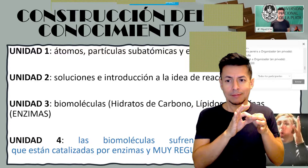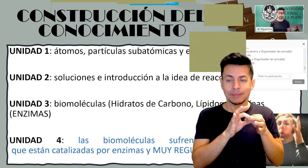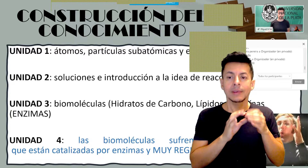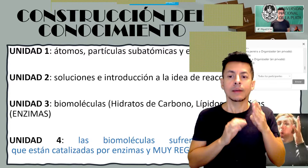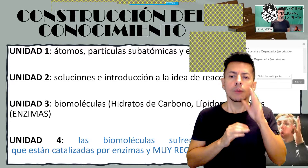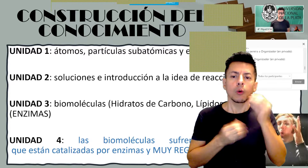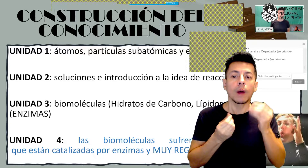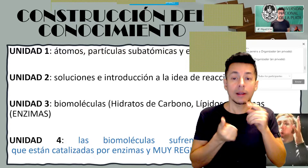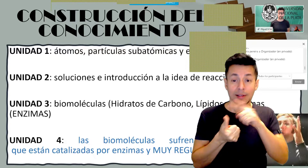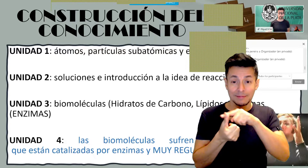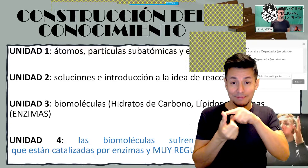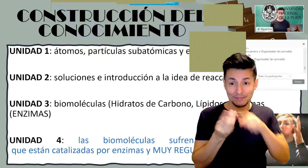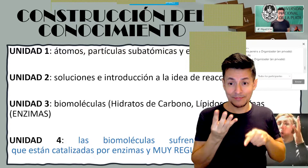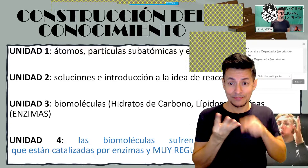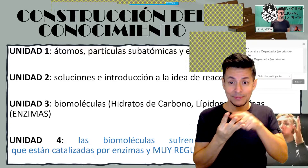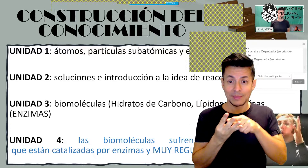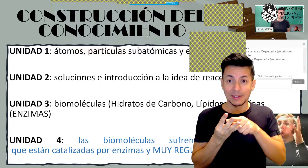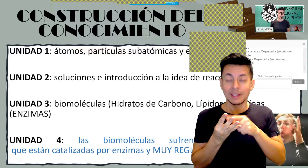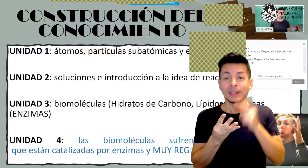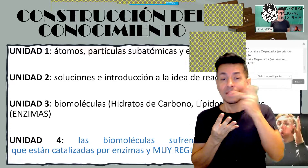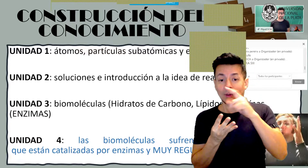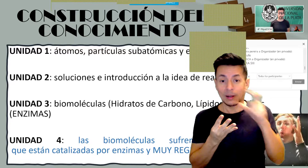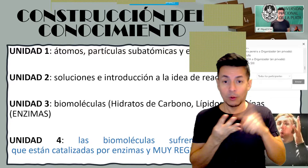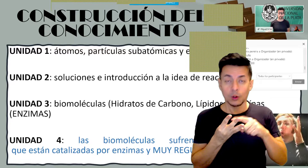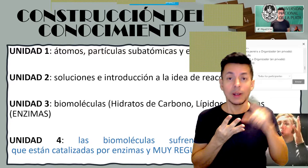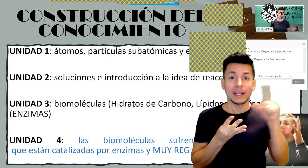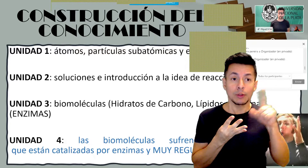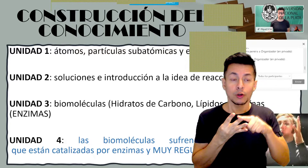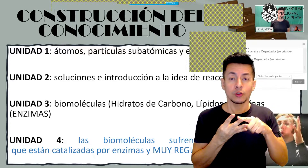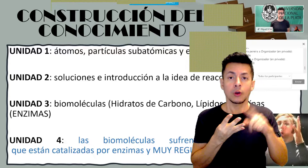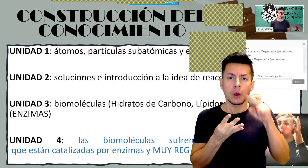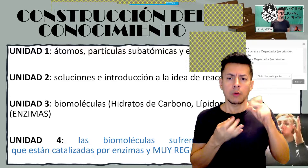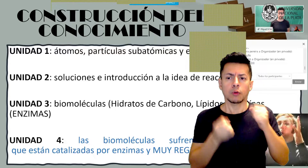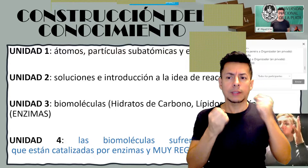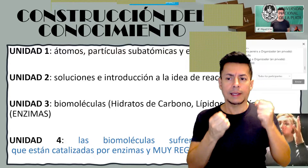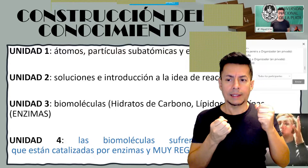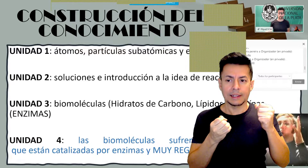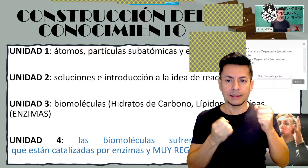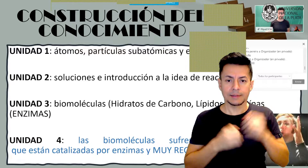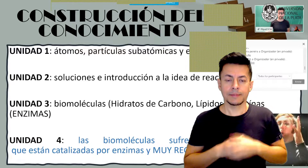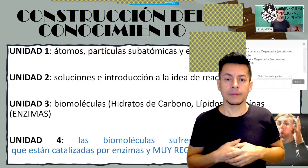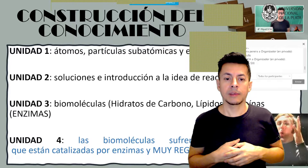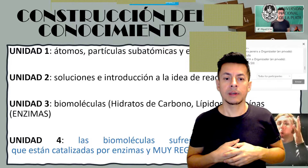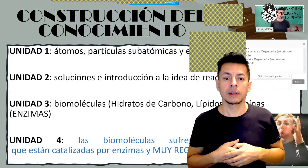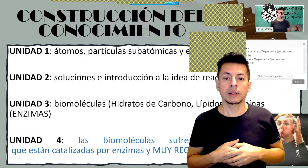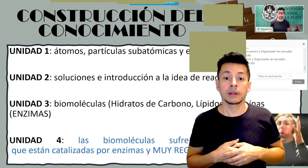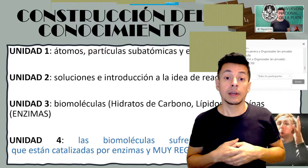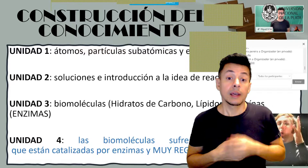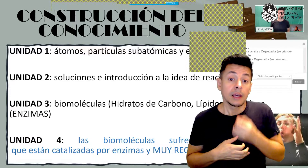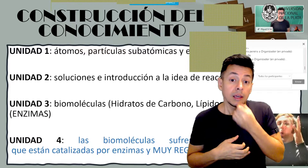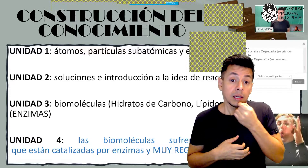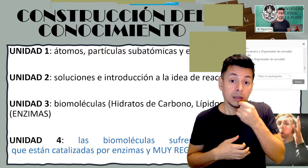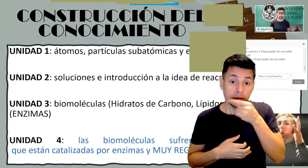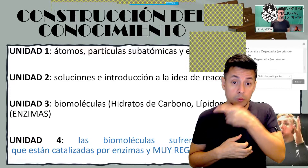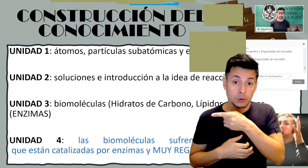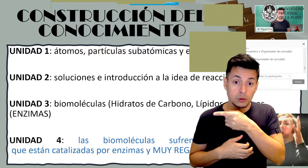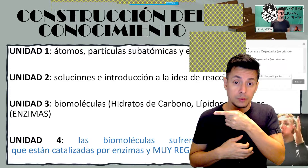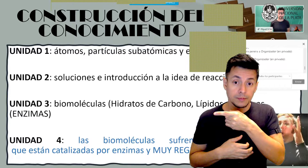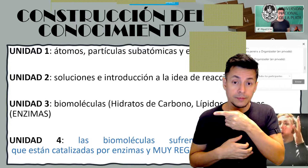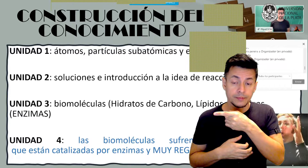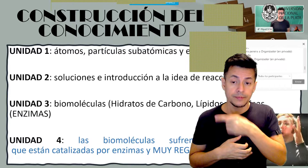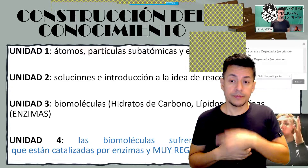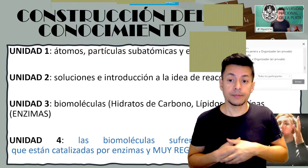los lípidos y de las proteínas. Como ejemplo de las proteínas hablamos